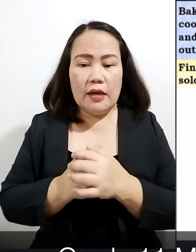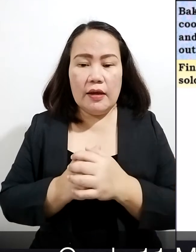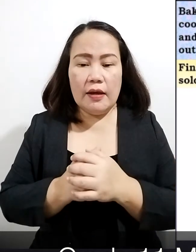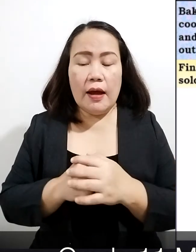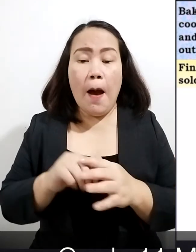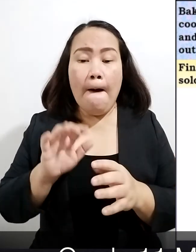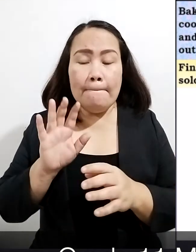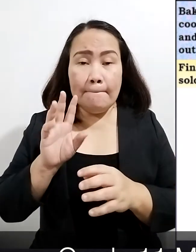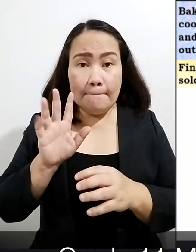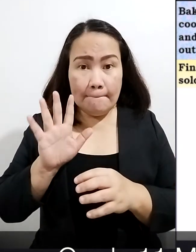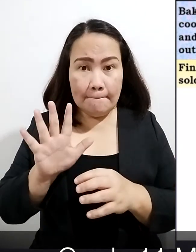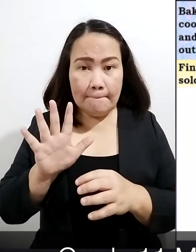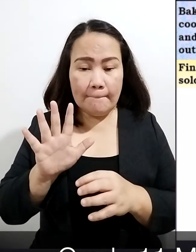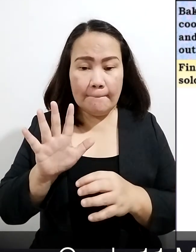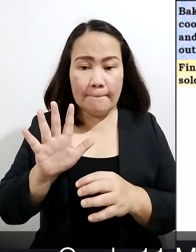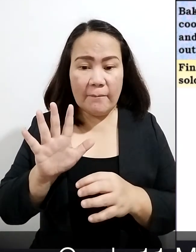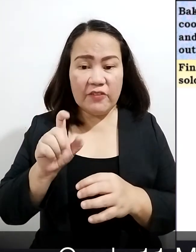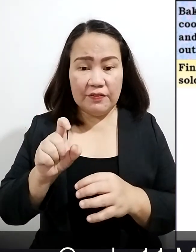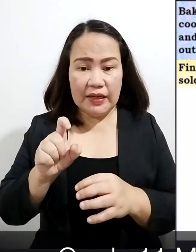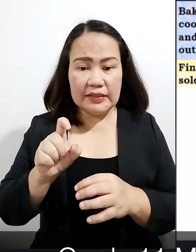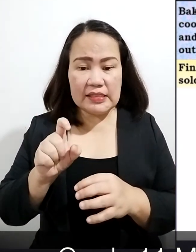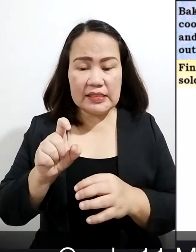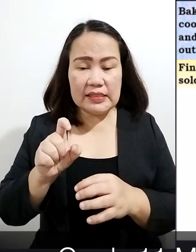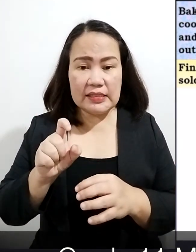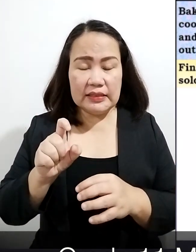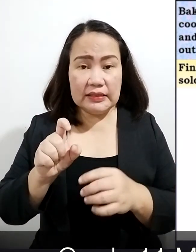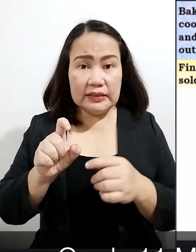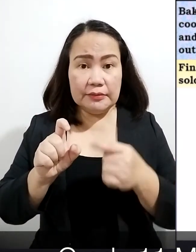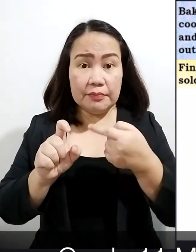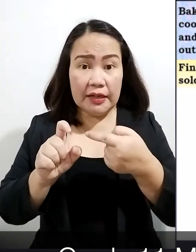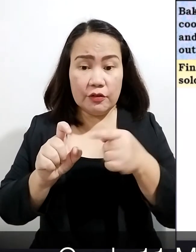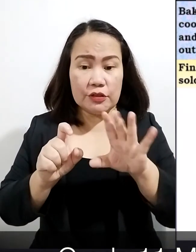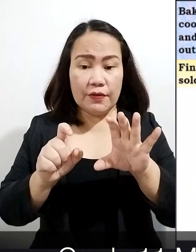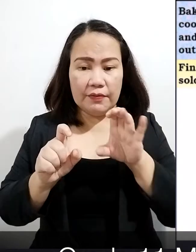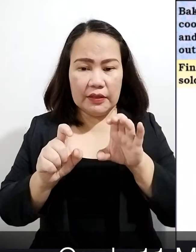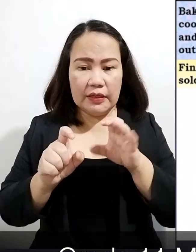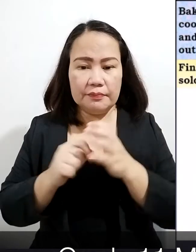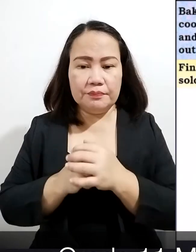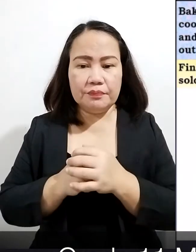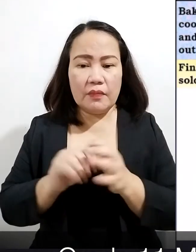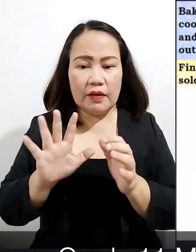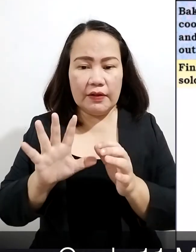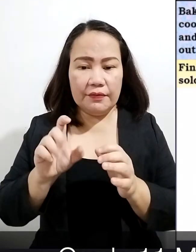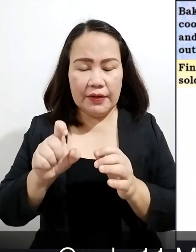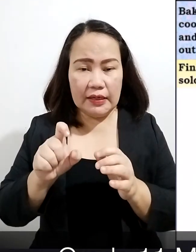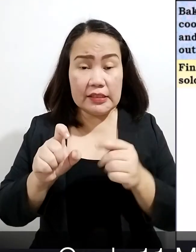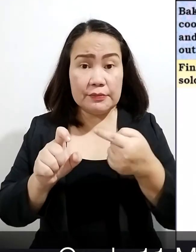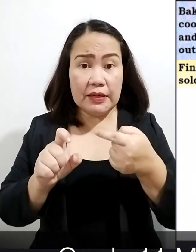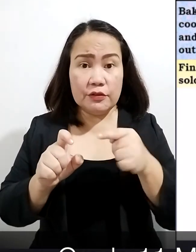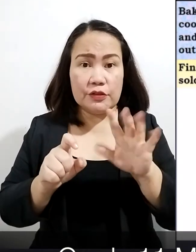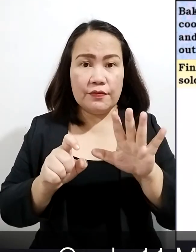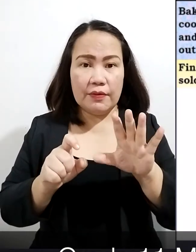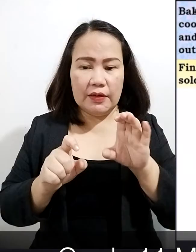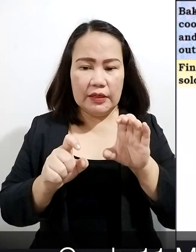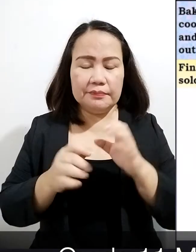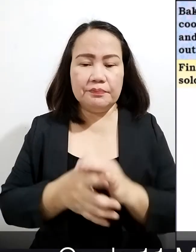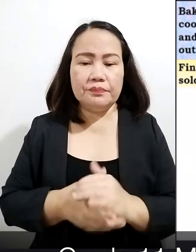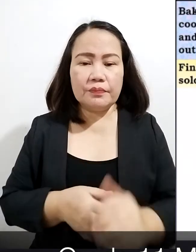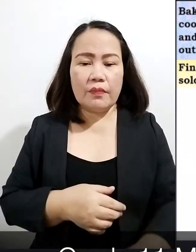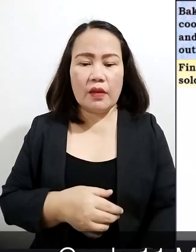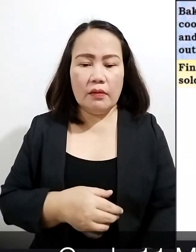to 5x. Ang profit function natin ay P of x equals 5x